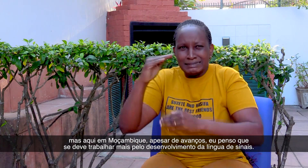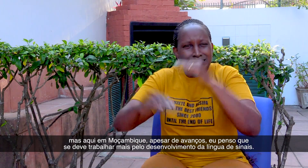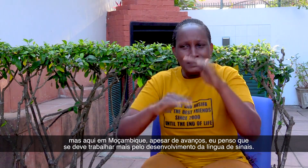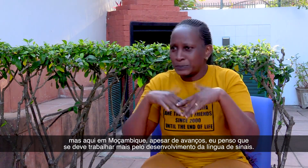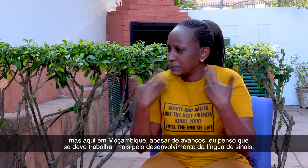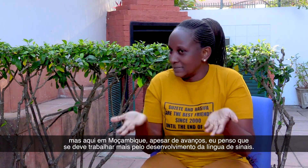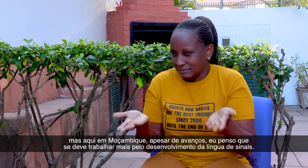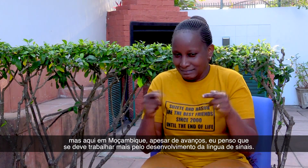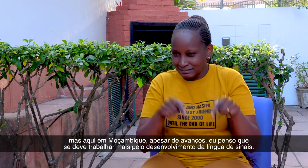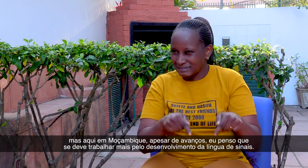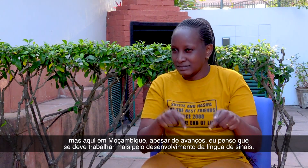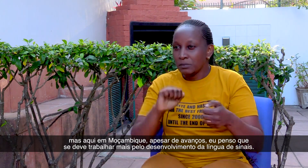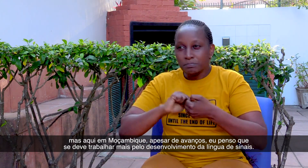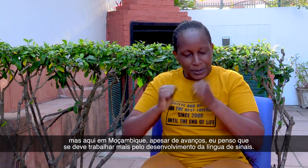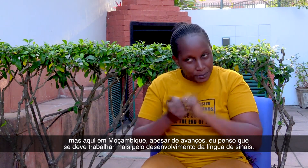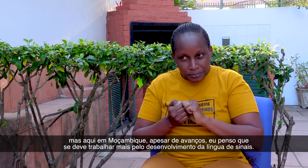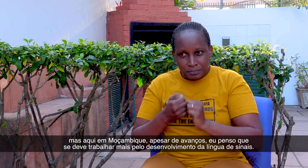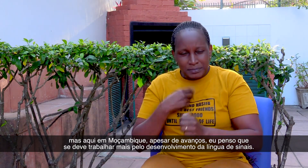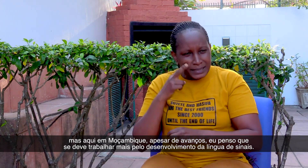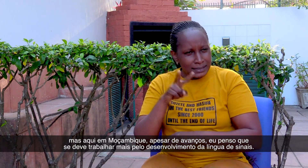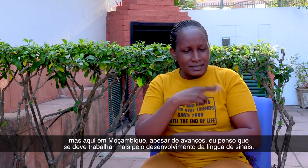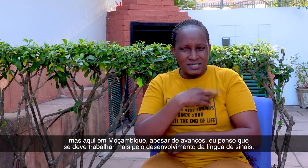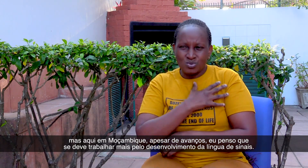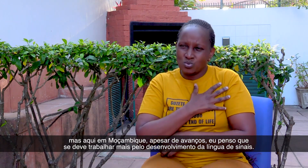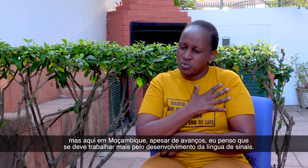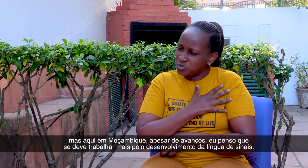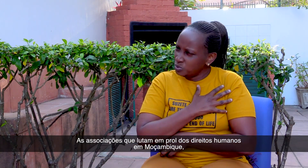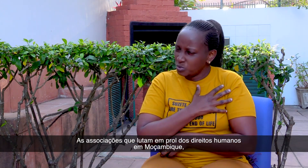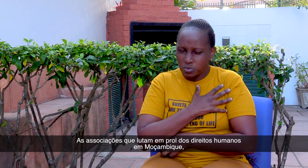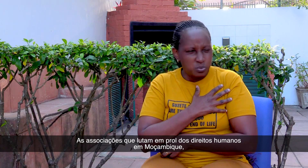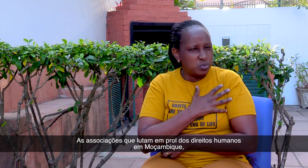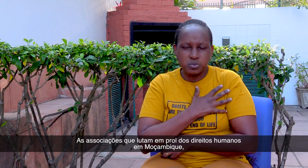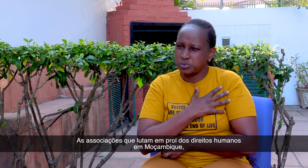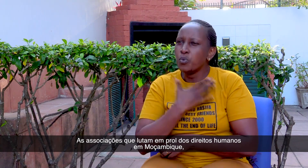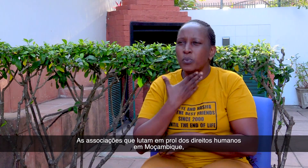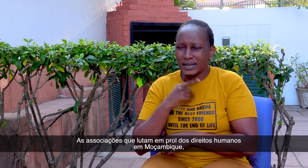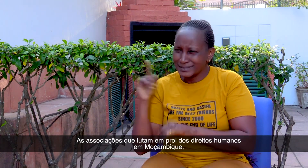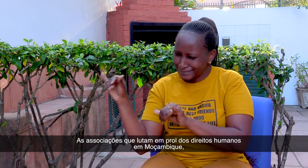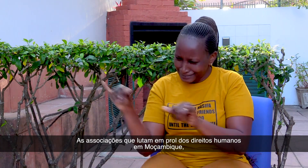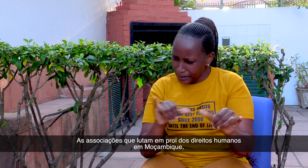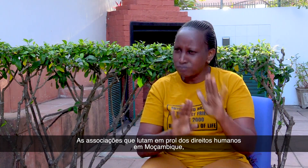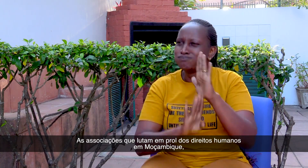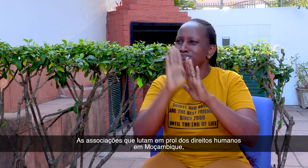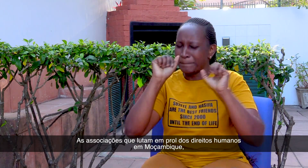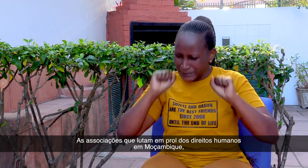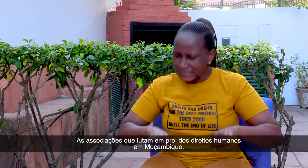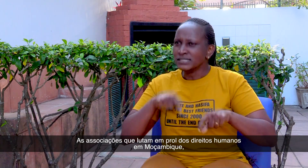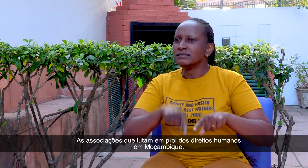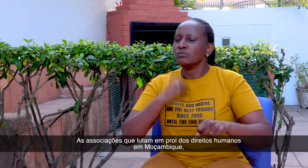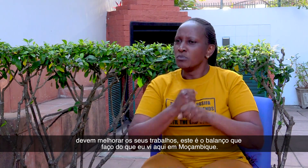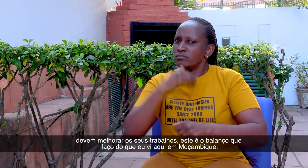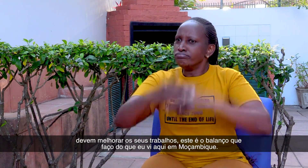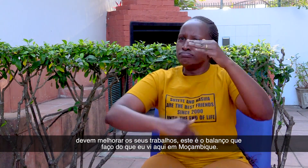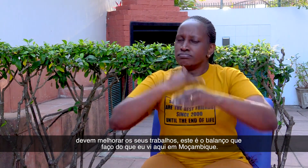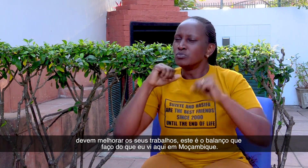que se deve trabalhar mais pelo desenvolvimento da língua de sinais. As associações que lutam em prol dos direitos humanos